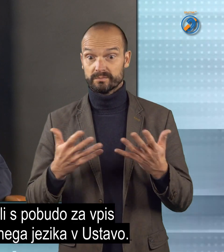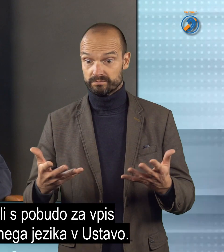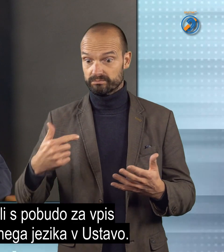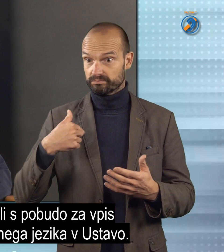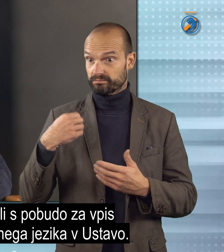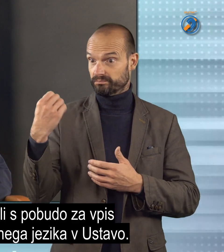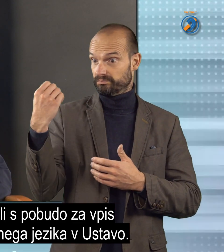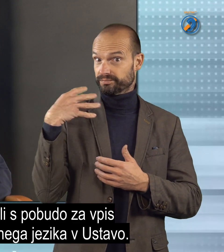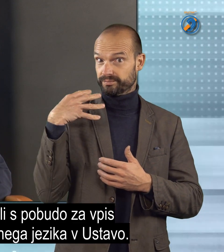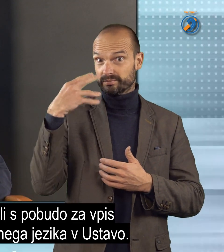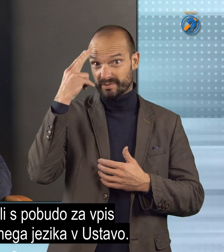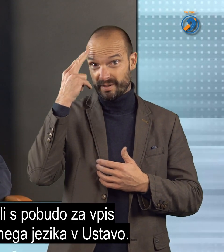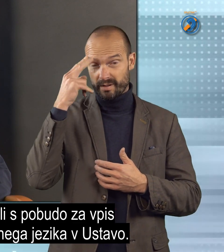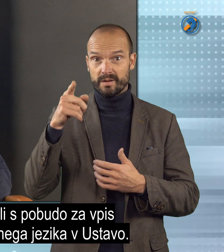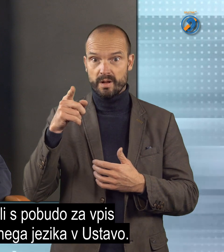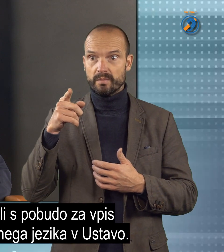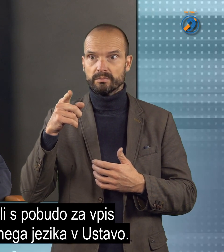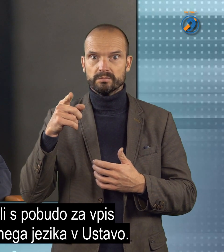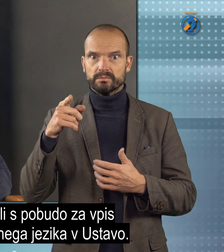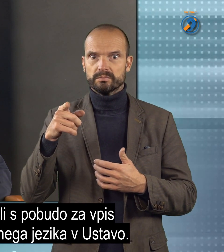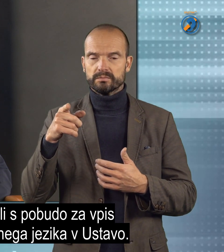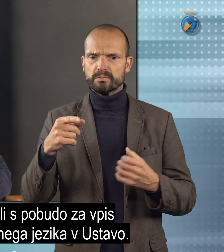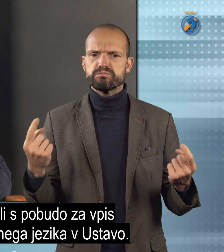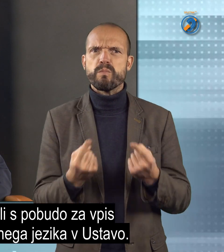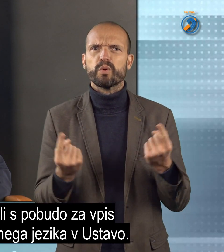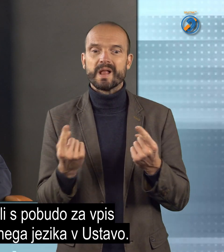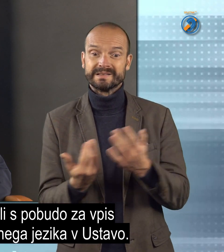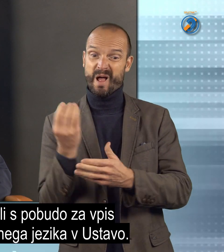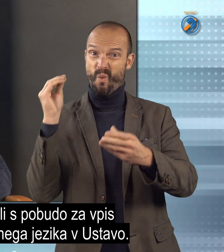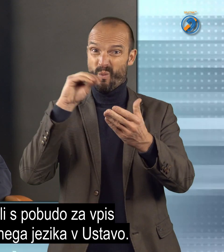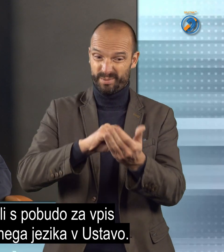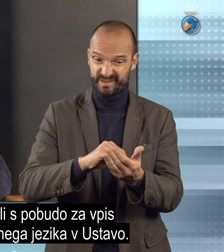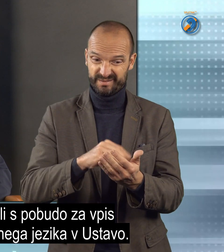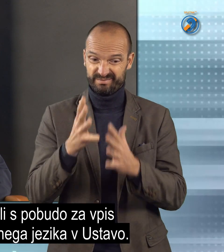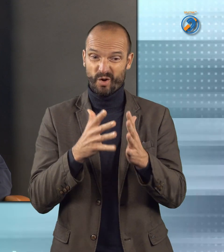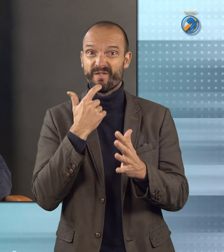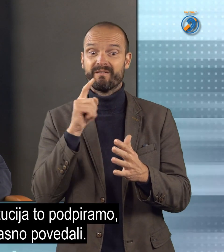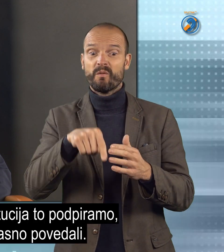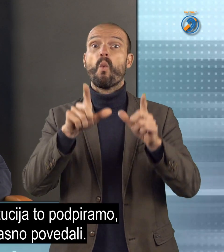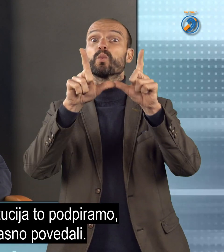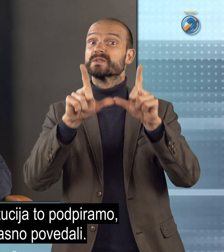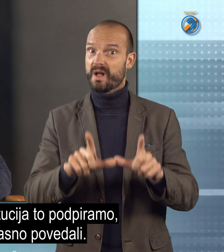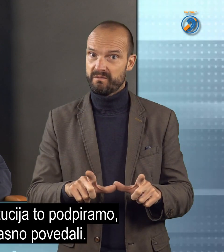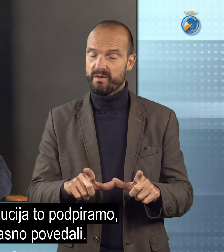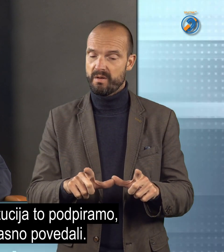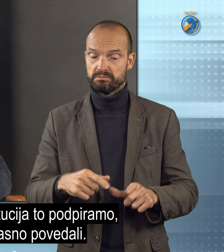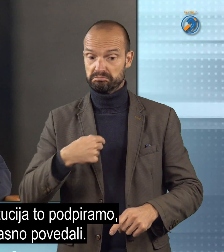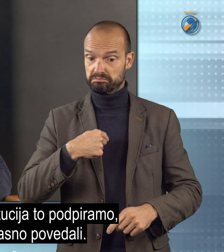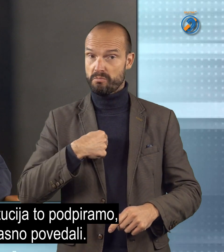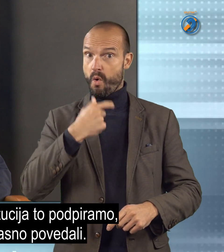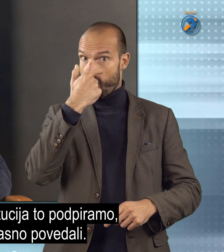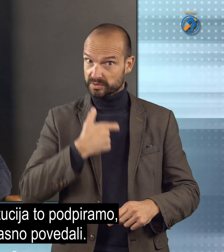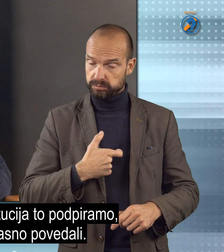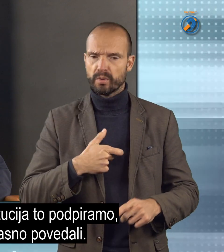Seznanjeni smo bili s pobudo za vpis slovenskega znakovnega jezika v ustavo. Sam osebno in pa